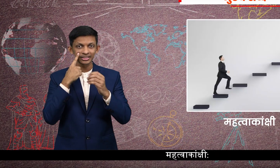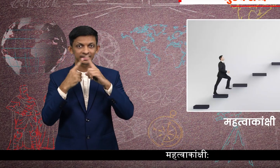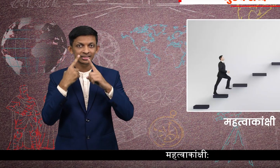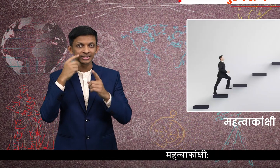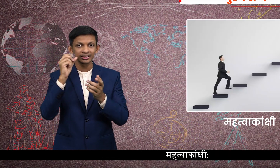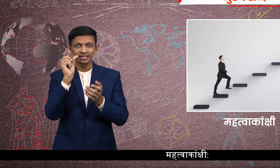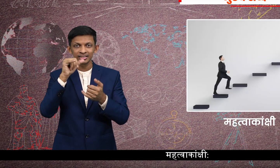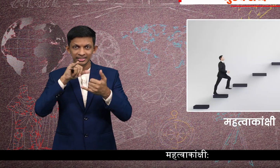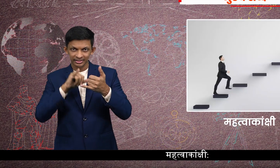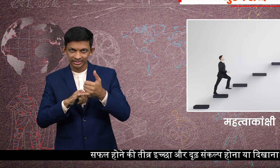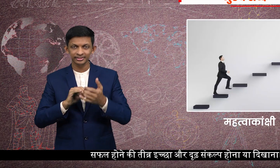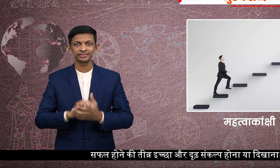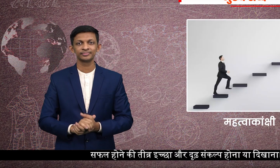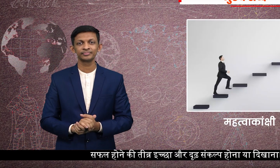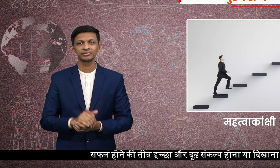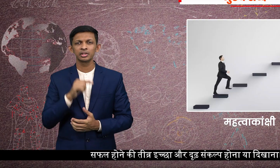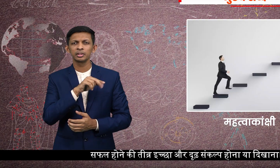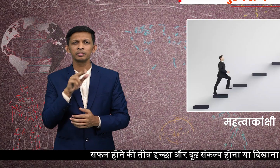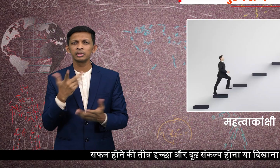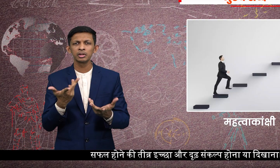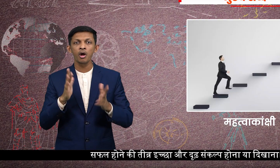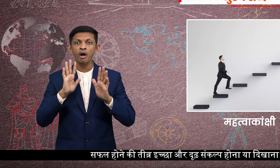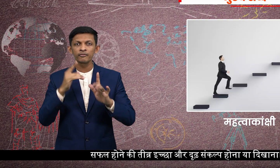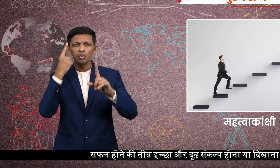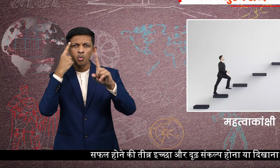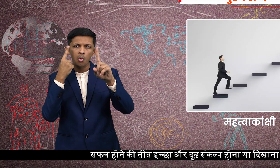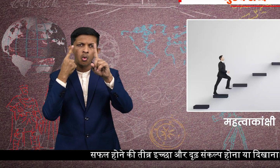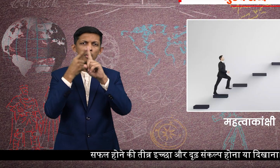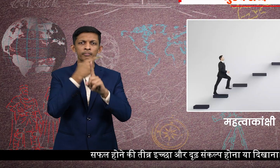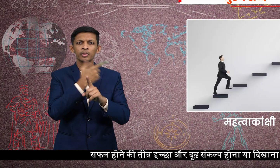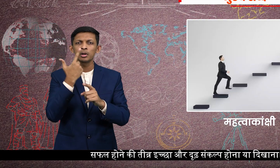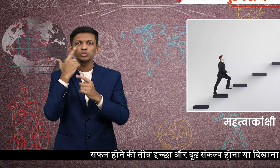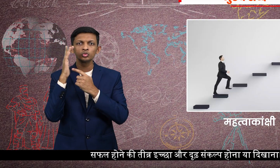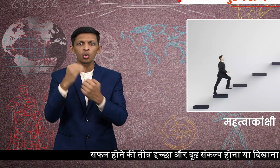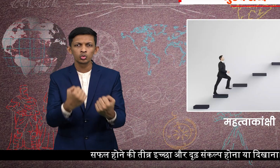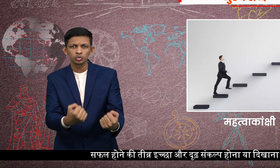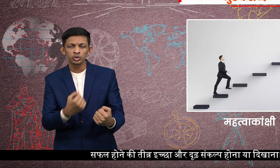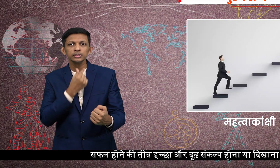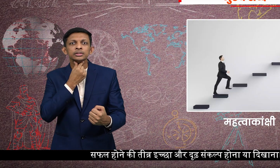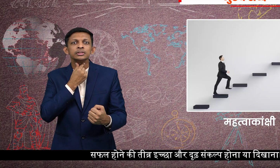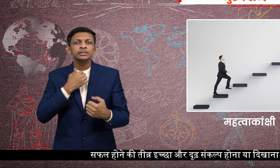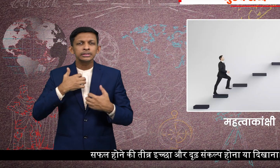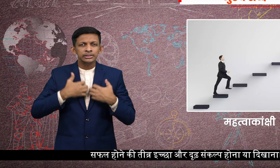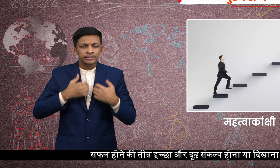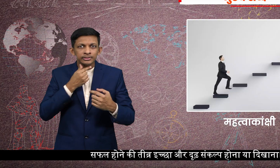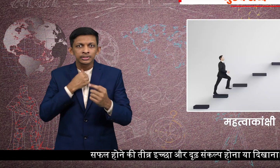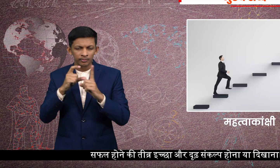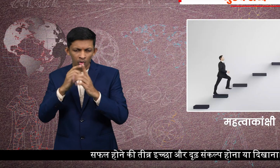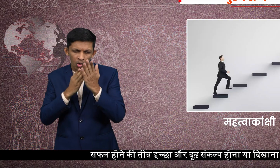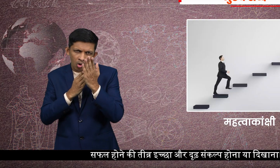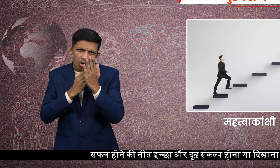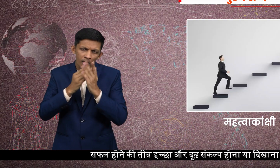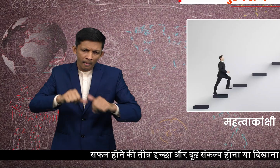महत्वाकांक्षी, सफल होने की तीव्र इच्छा और दृढ़ संकल्प होना या दिखाना।